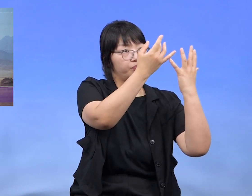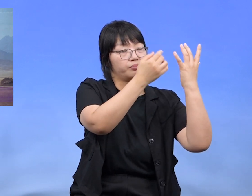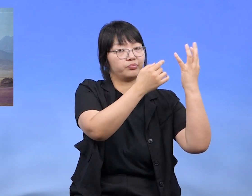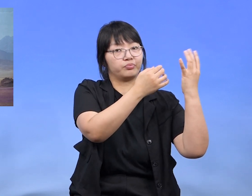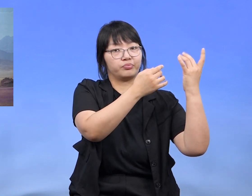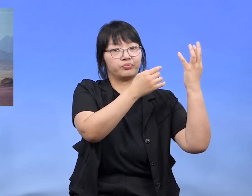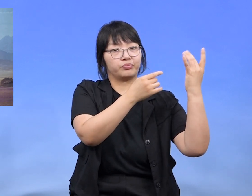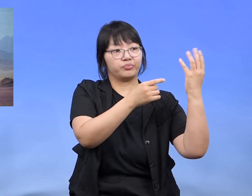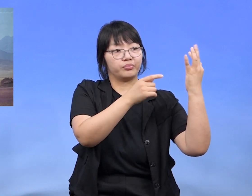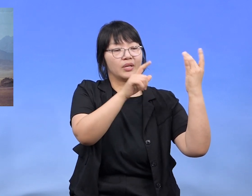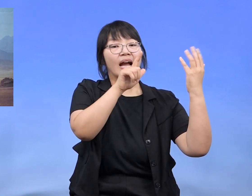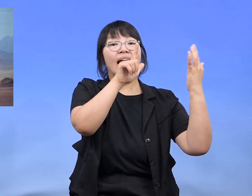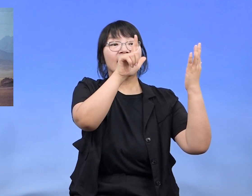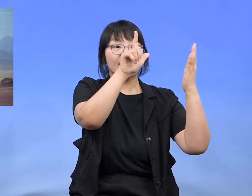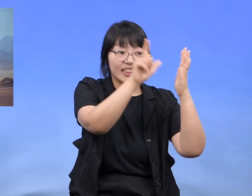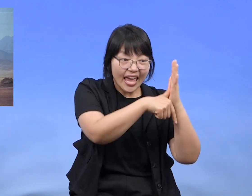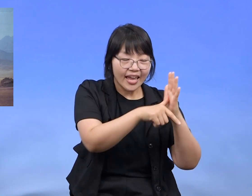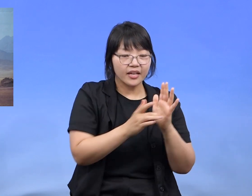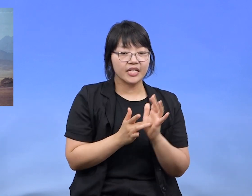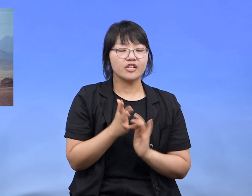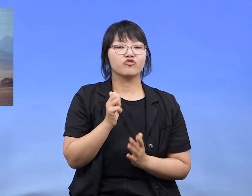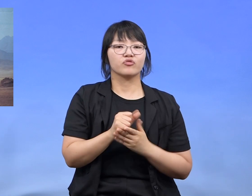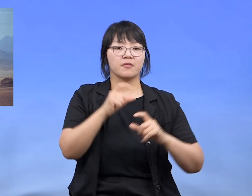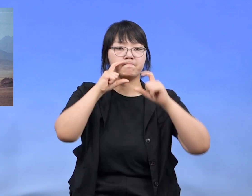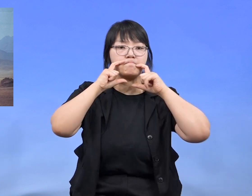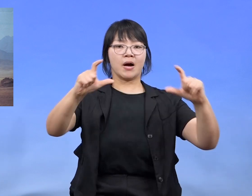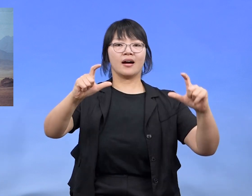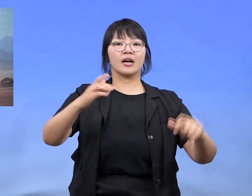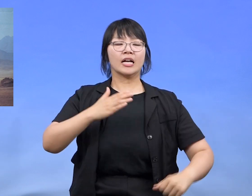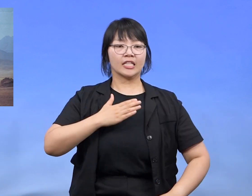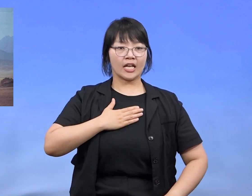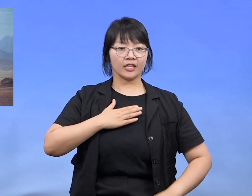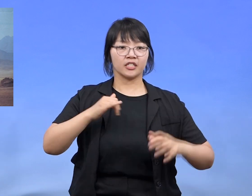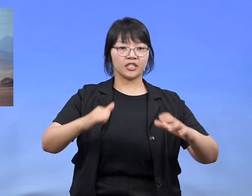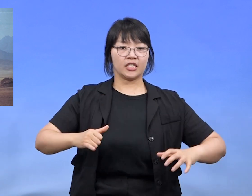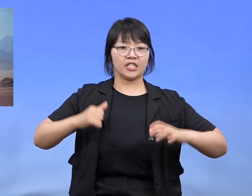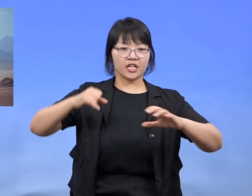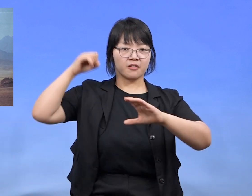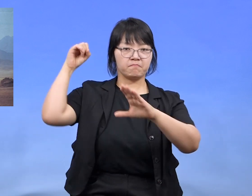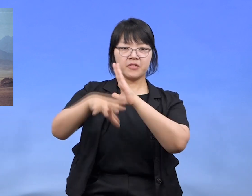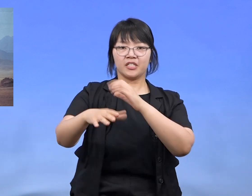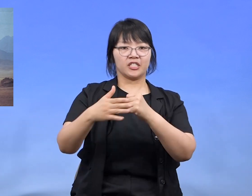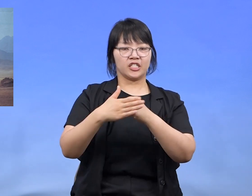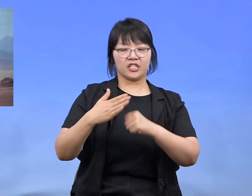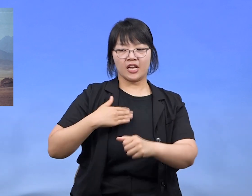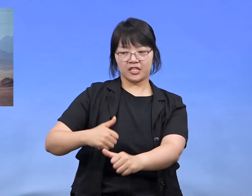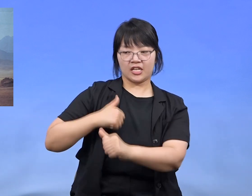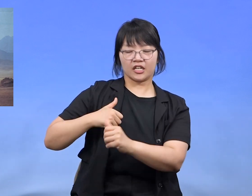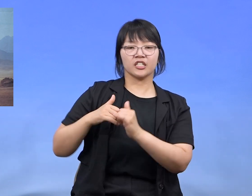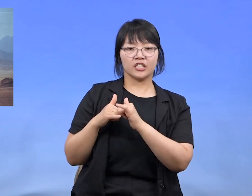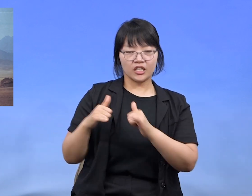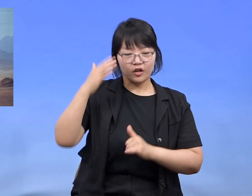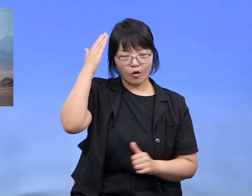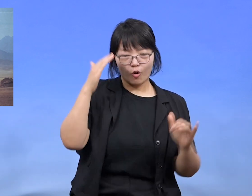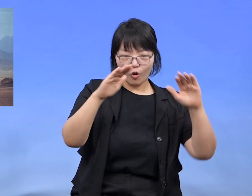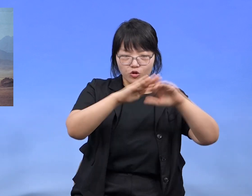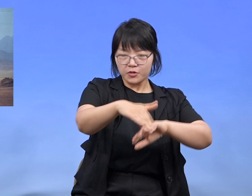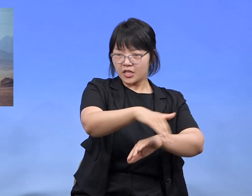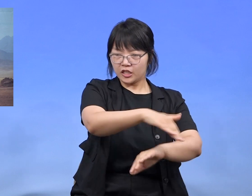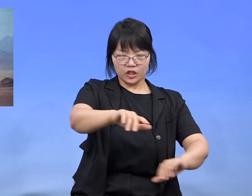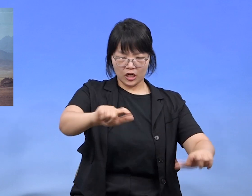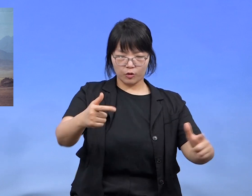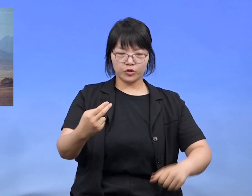것이에요. 나는 세상의 빛이니 나를 따르는 자는 어둠에 다니지 아니하고 생명의